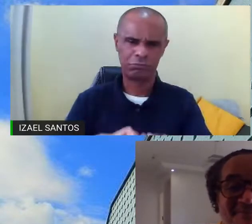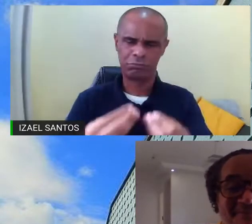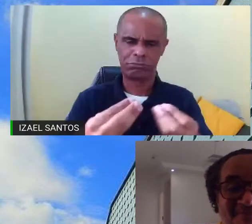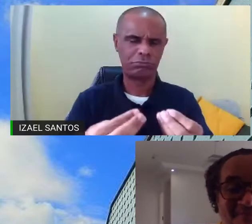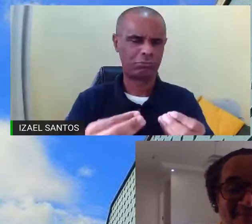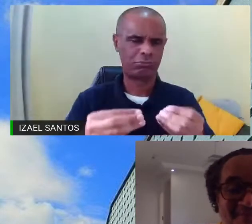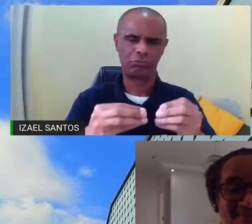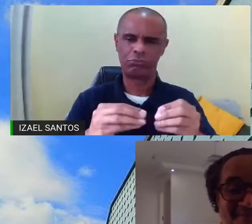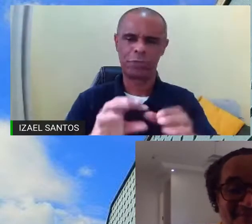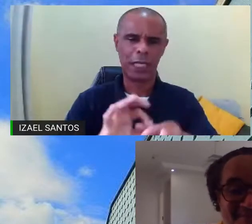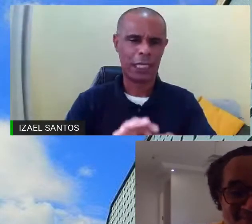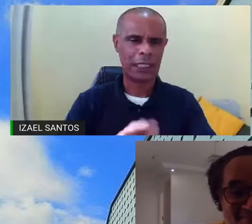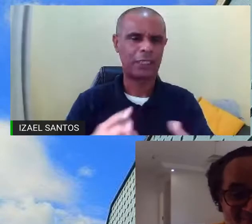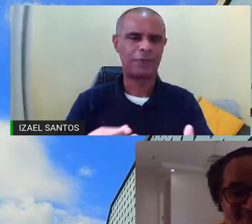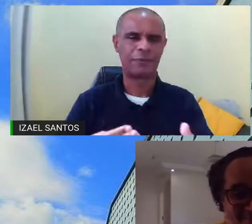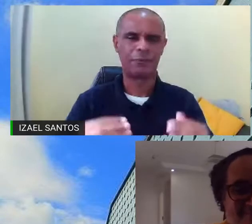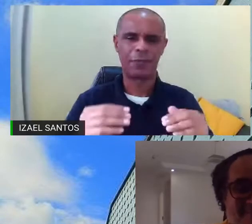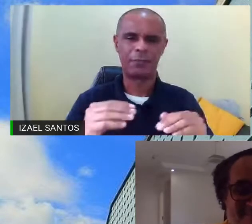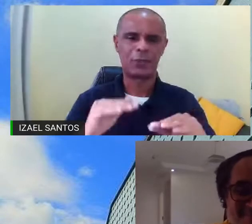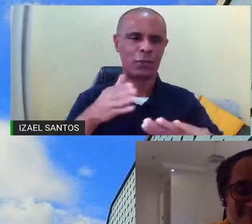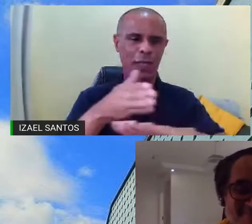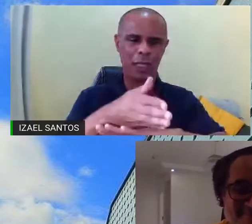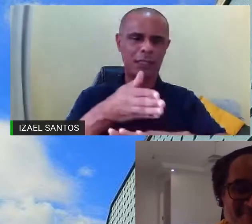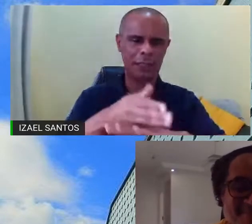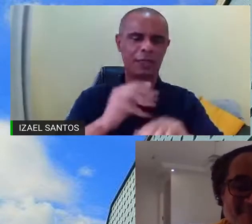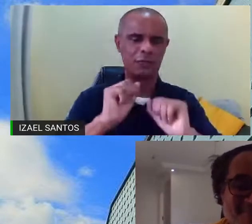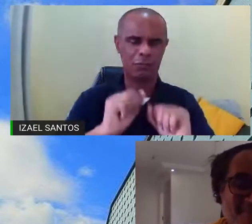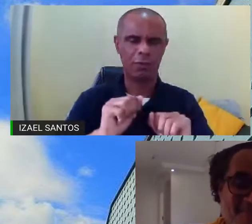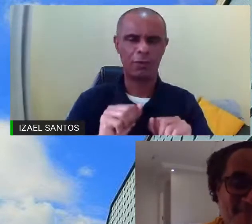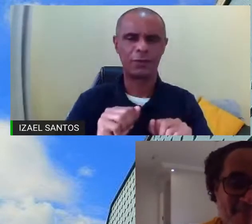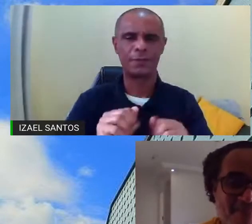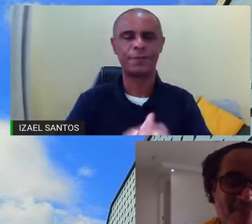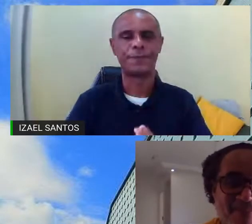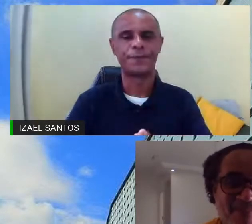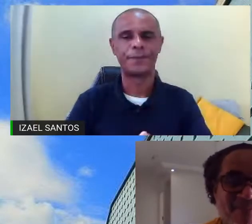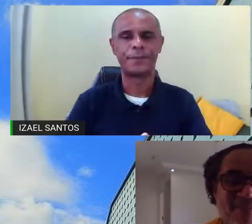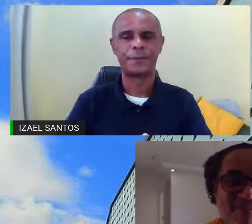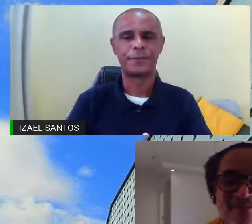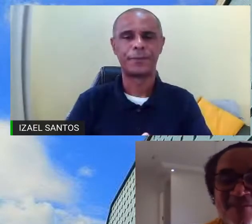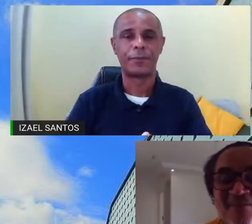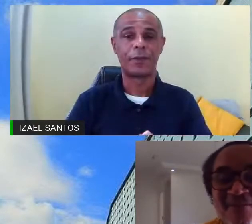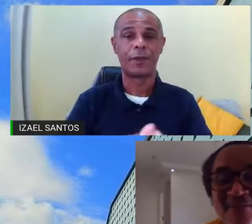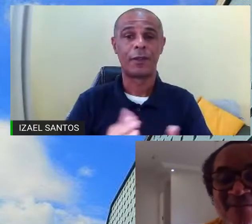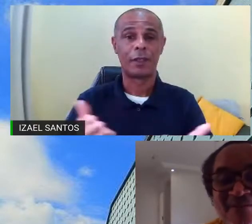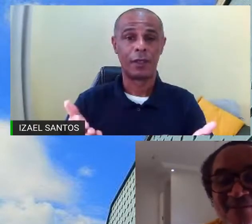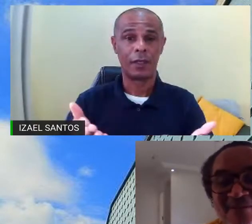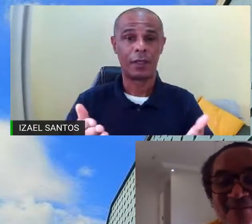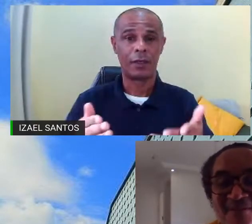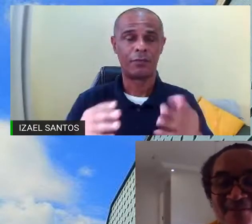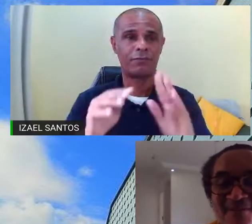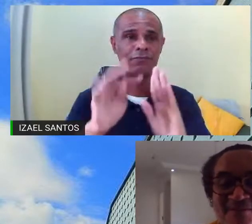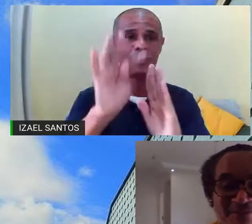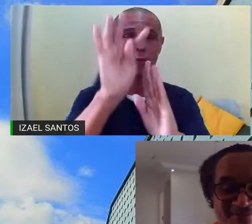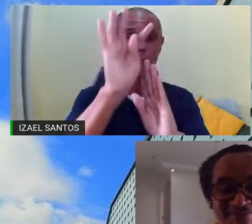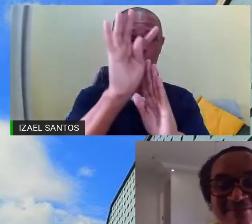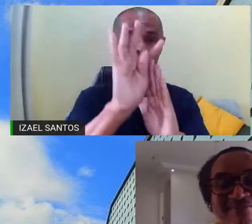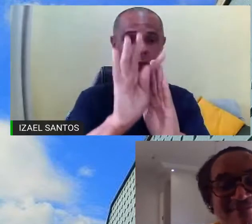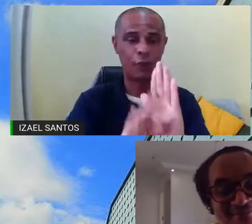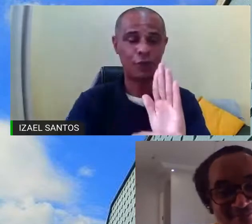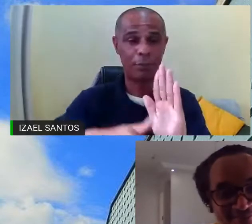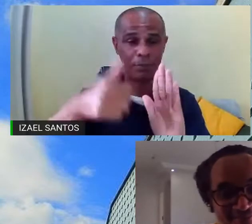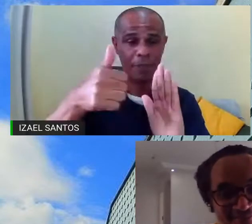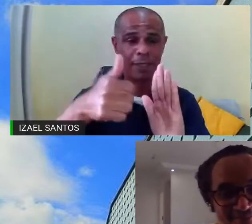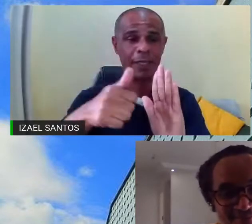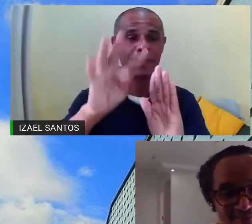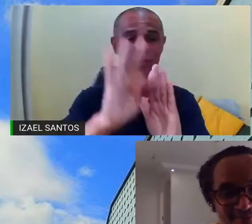para esse encontro com o Instituto. Apenas ele, eu apesar de ter corrigido uma segunda versão que eu enviei,